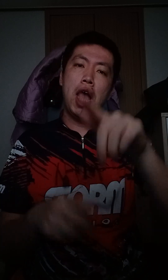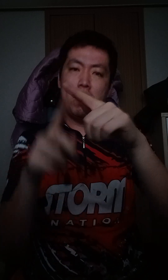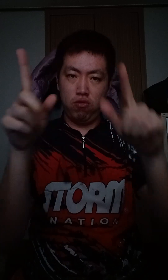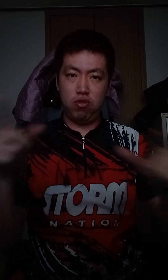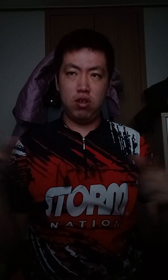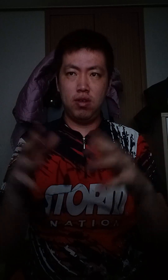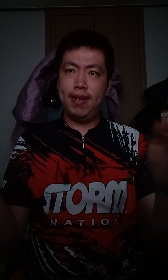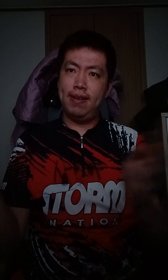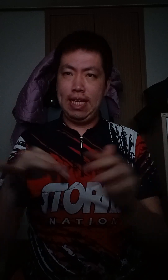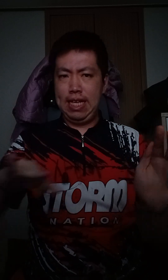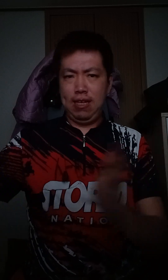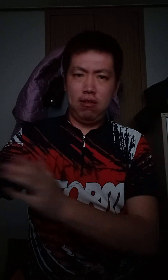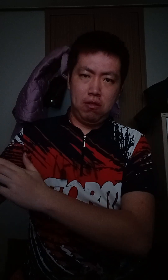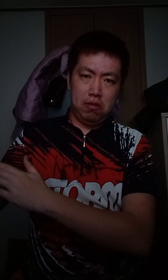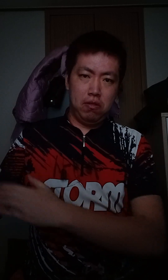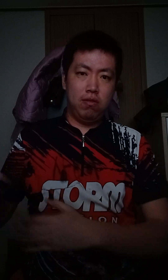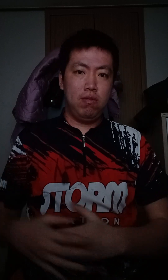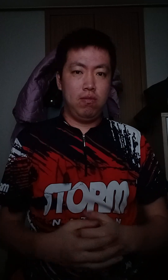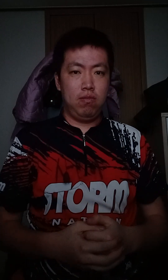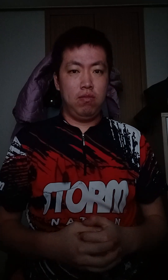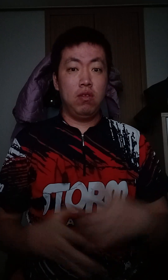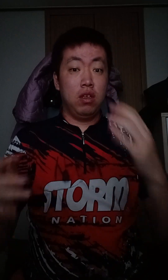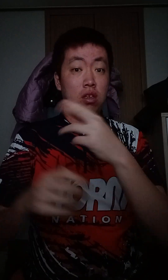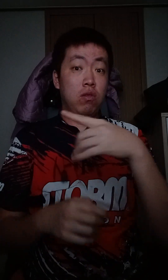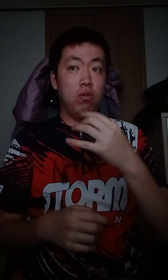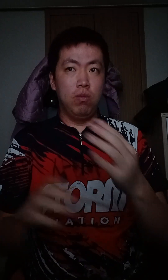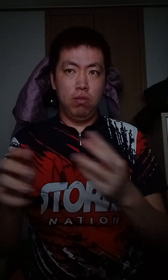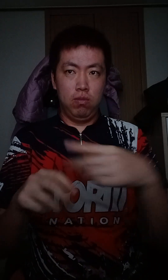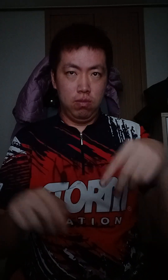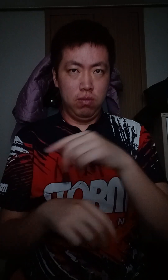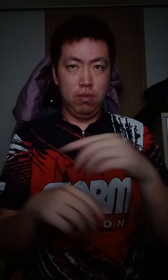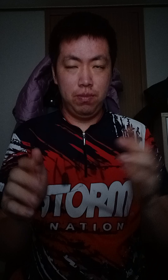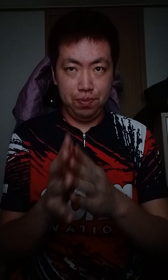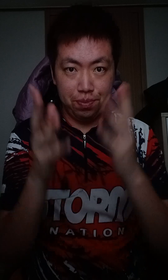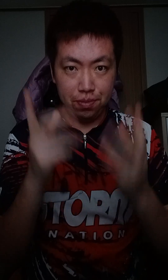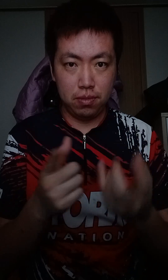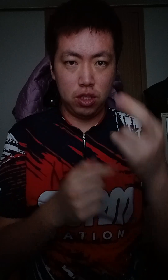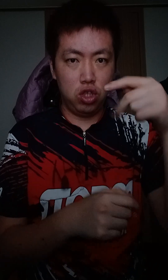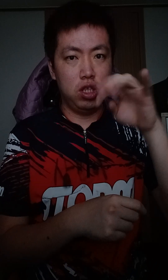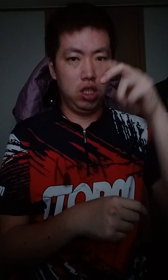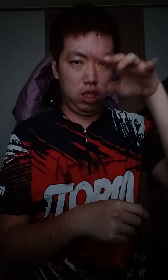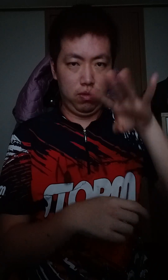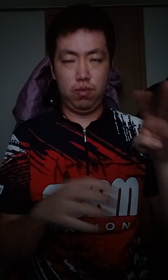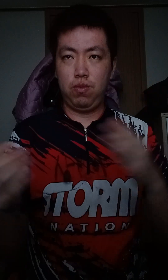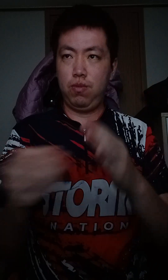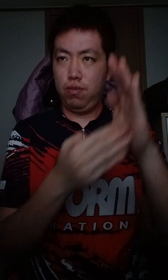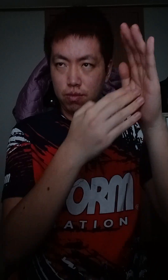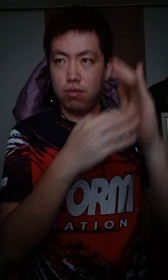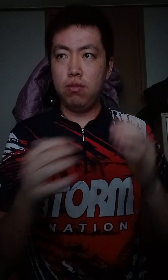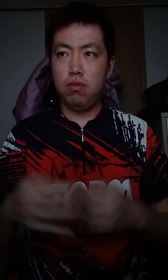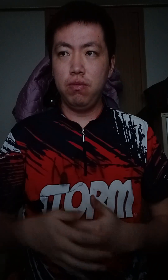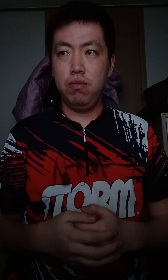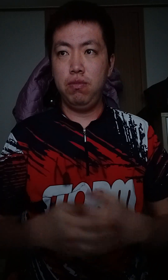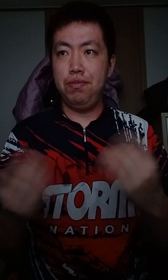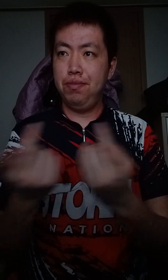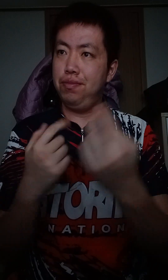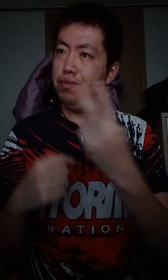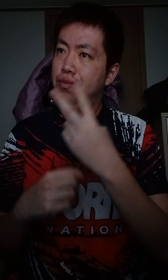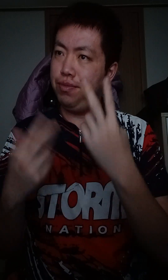위로 밀려납니다. 사고 당시 버스에는 운전자 등 14명이 타고 있었는데 이 중 10명이